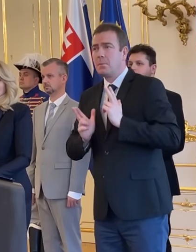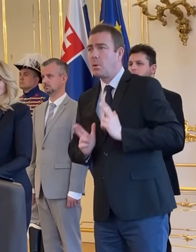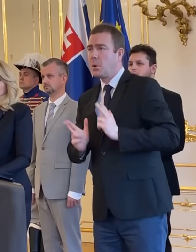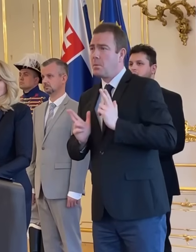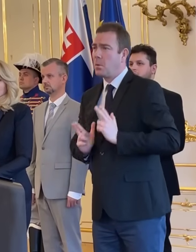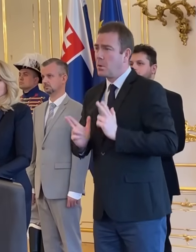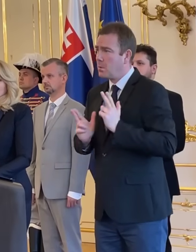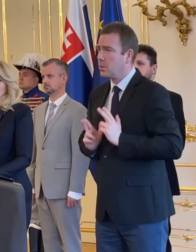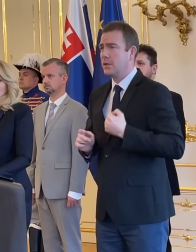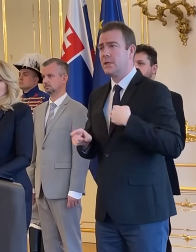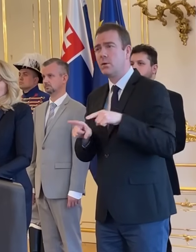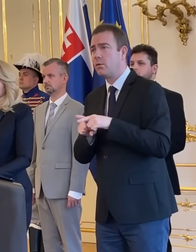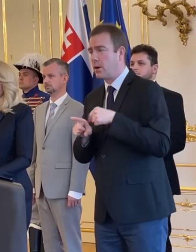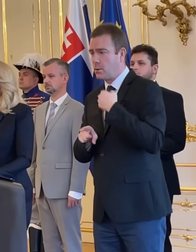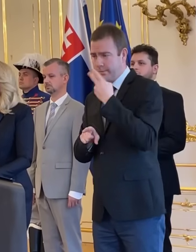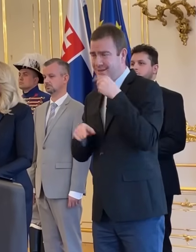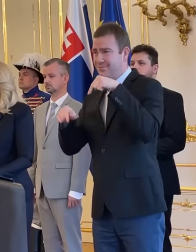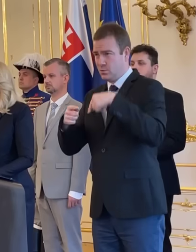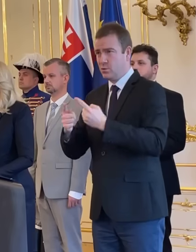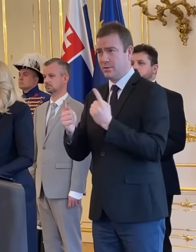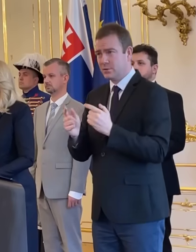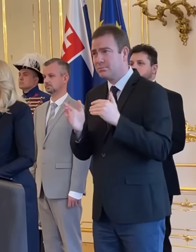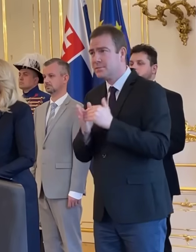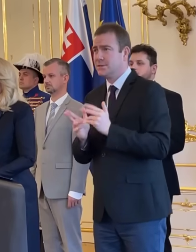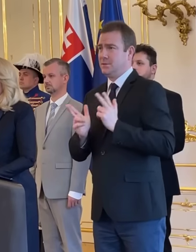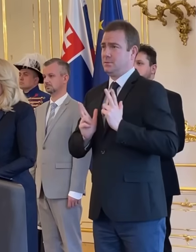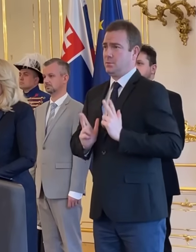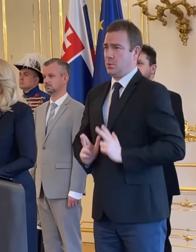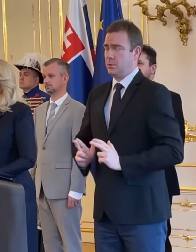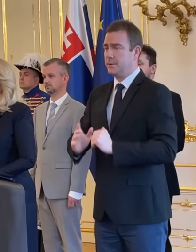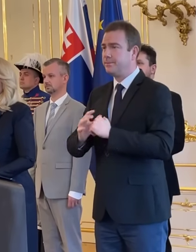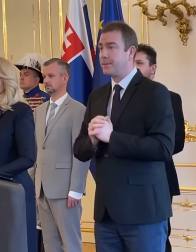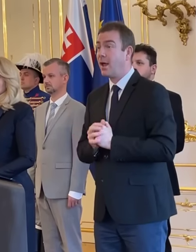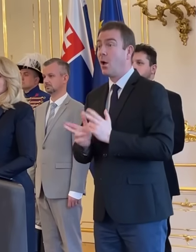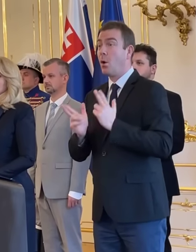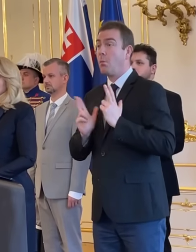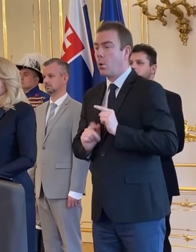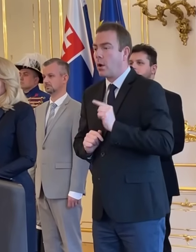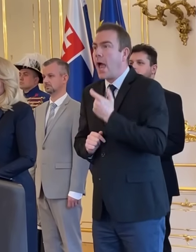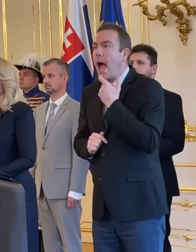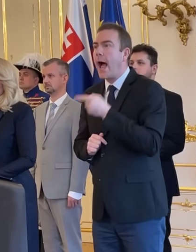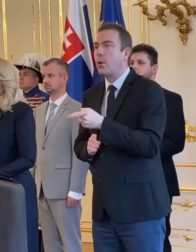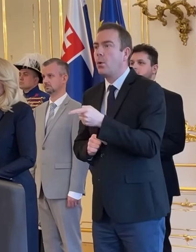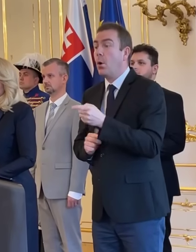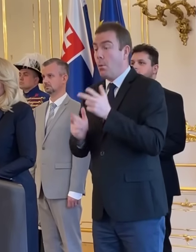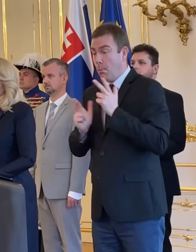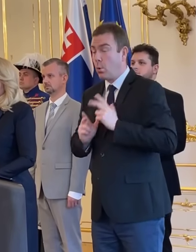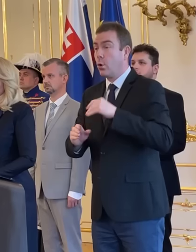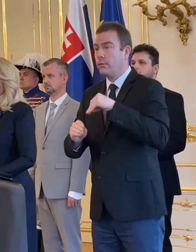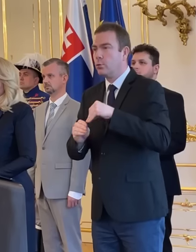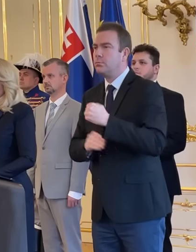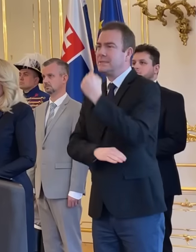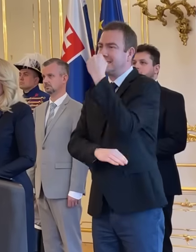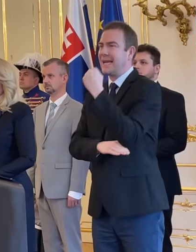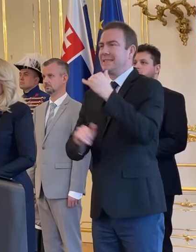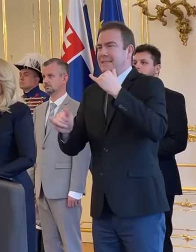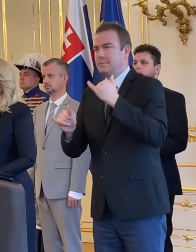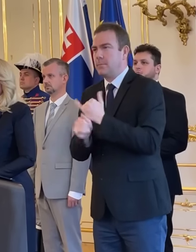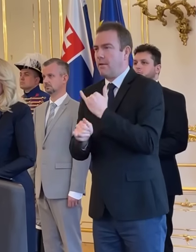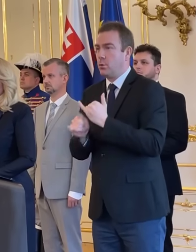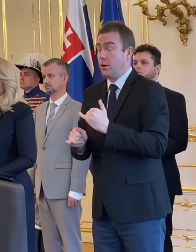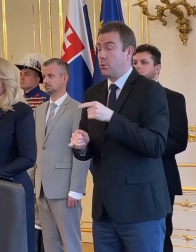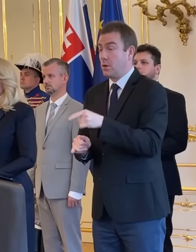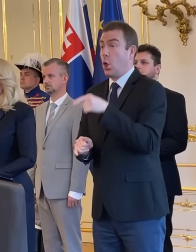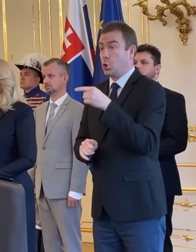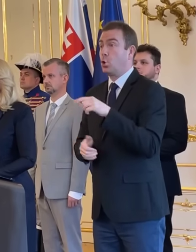kto by to spochybňoval. Volám po pokoji, ale po pokoji založenom na spravodlivosti. Lebo iba taký